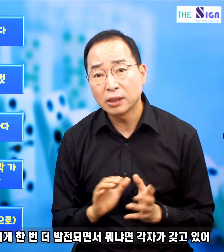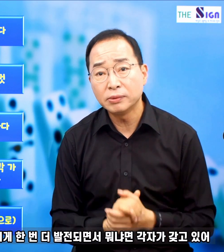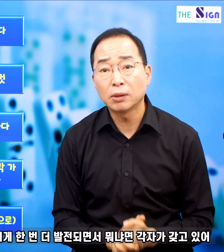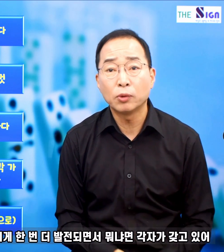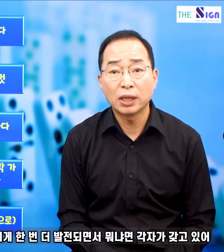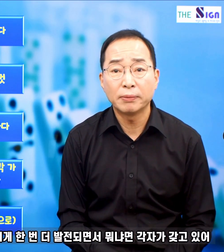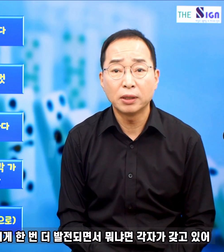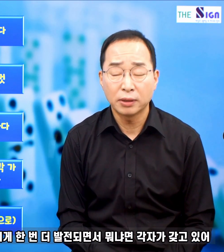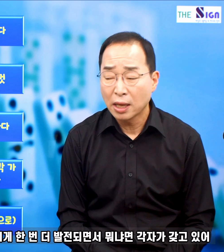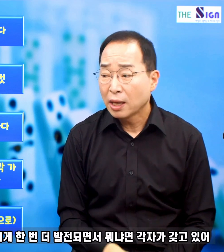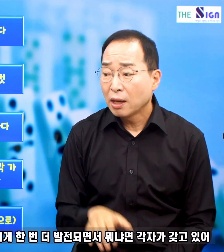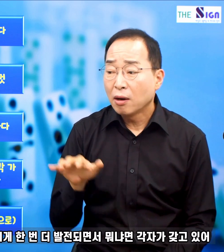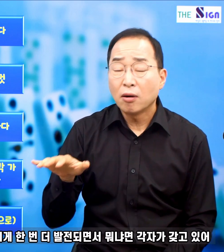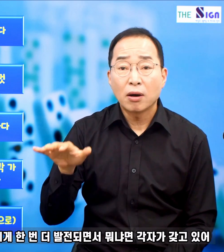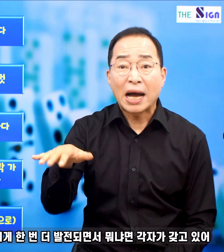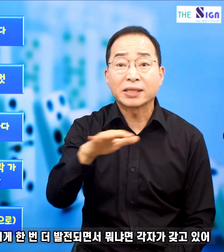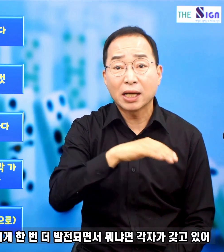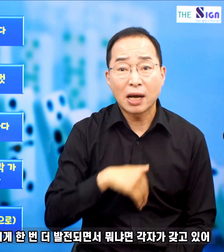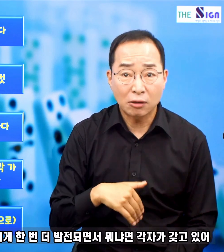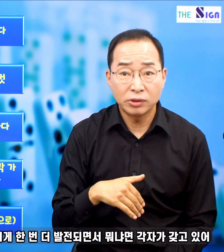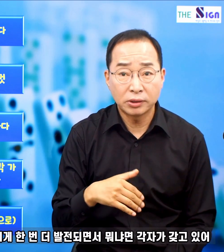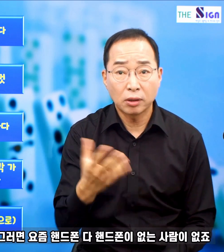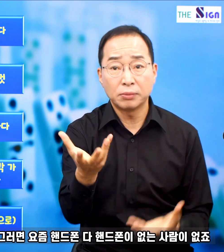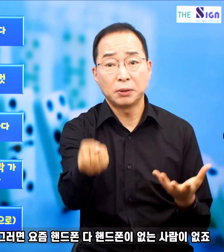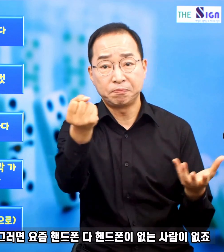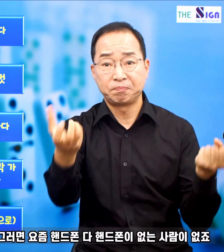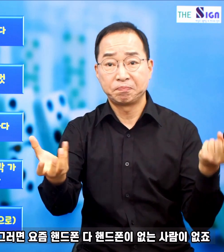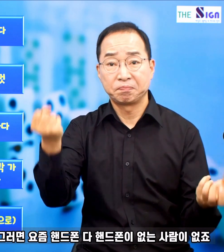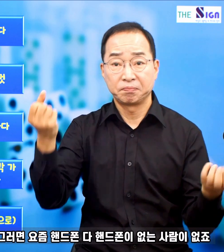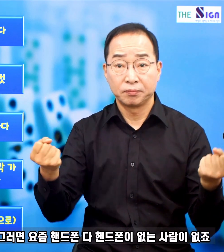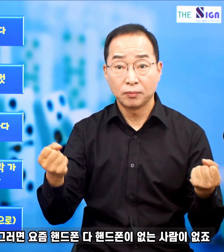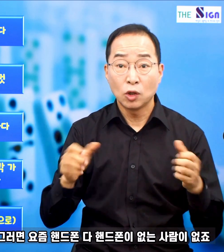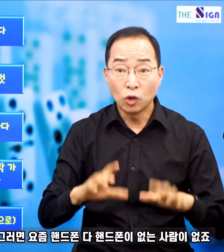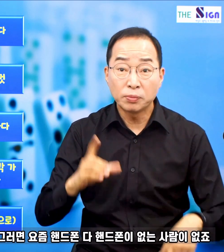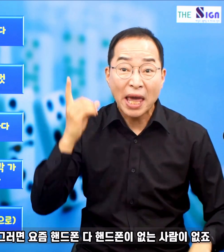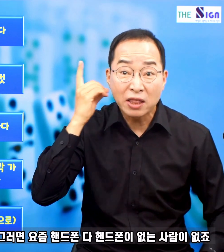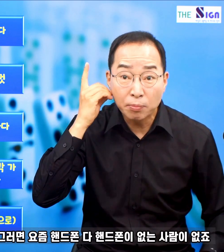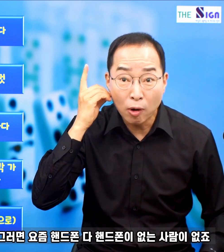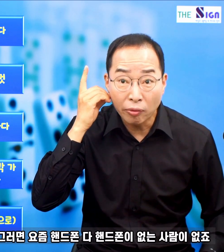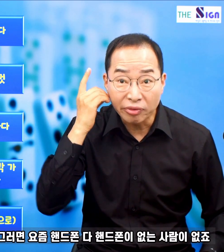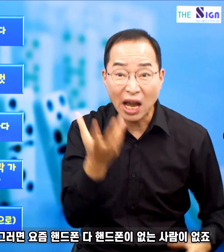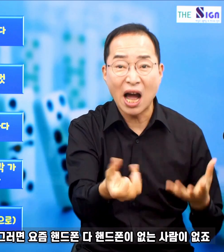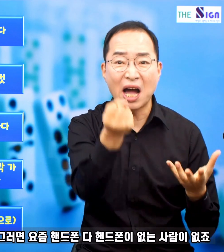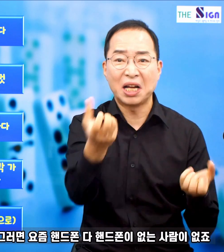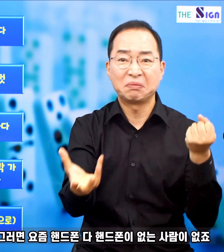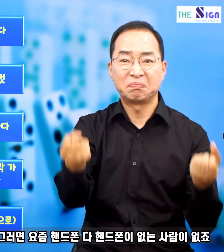발전되면서 뭐냐면은 각자가 갖고 있어. 그러면 요즘 핸드폰